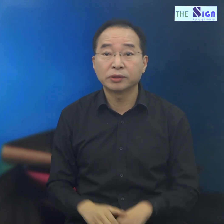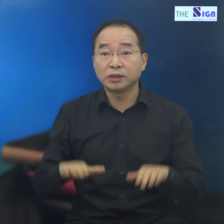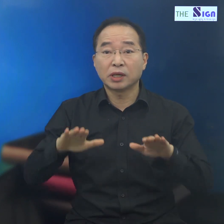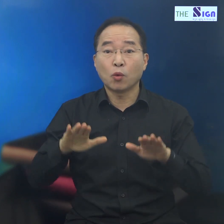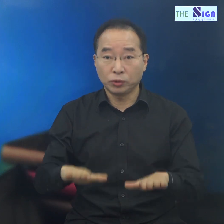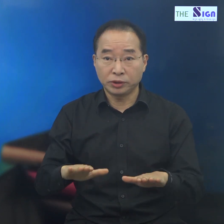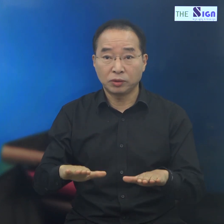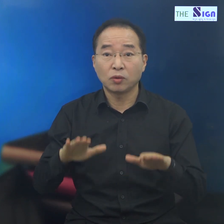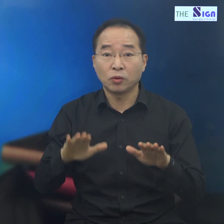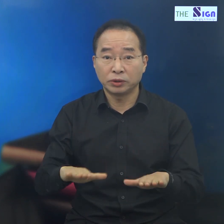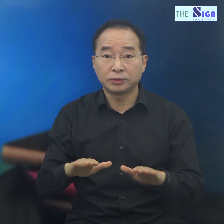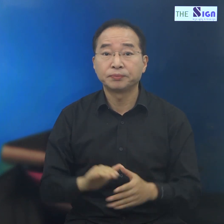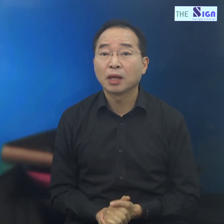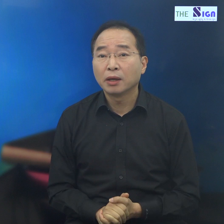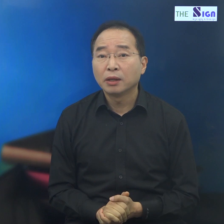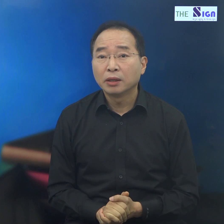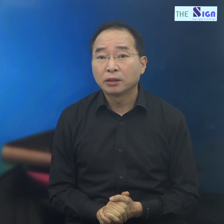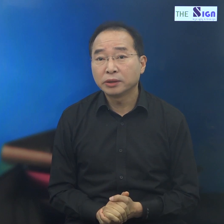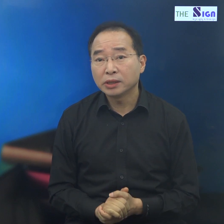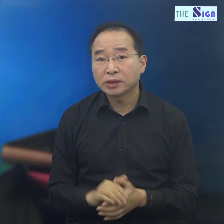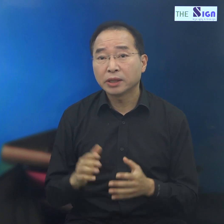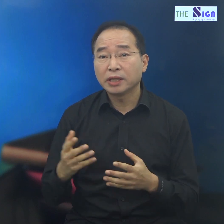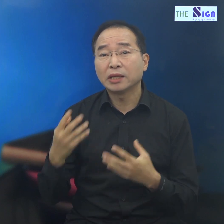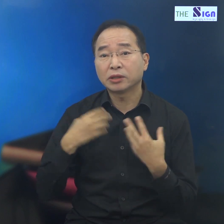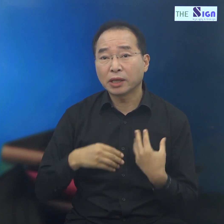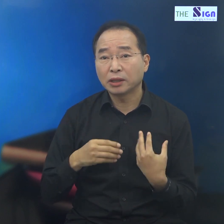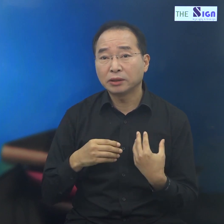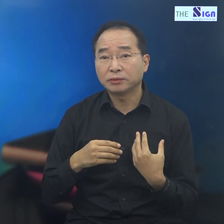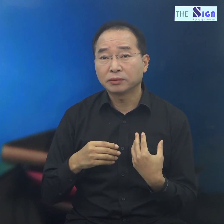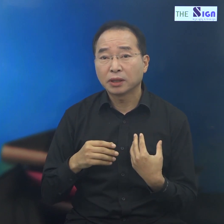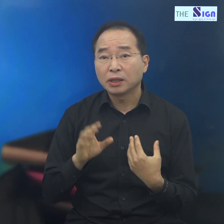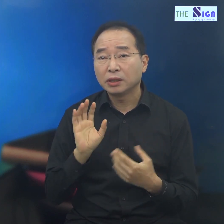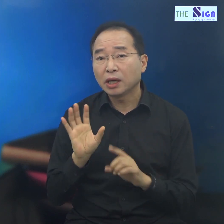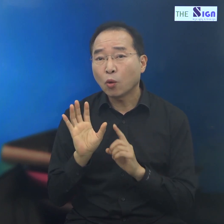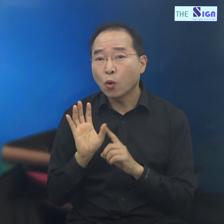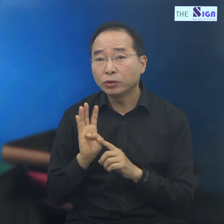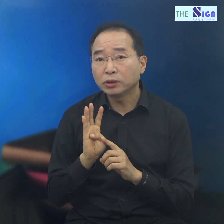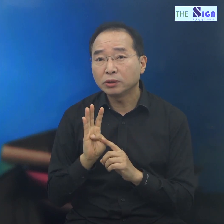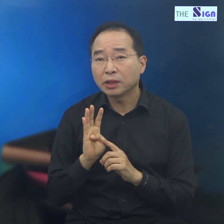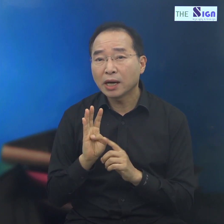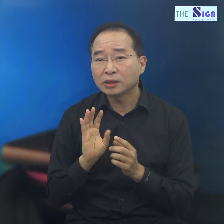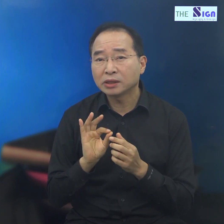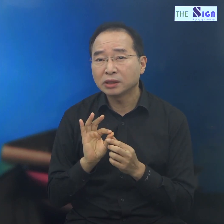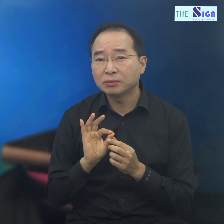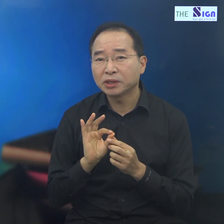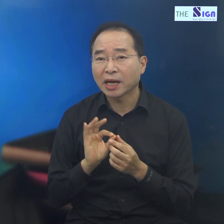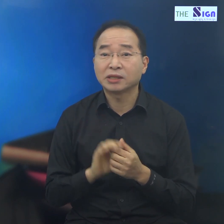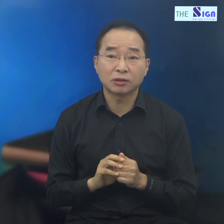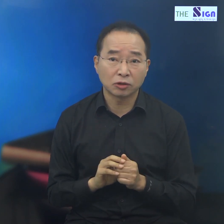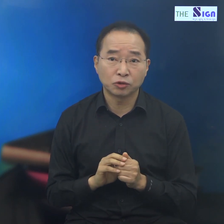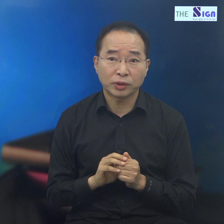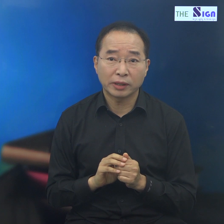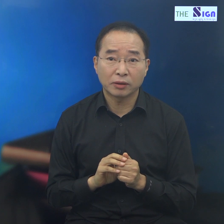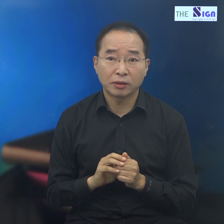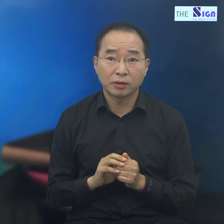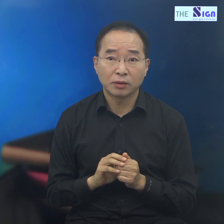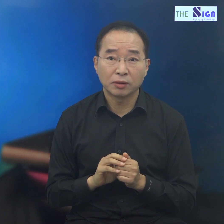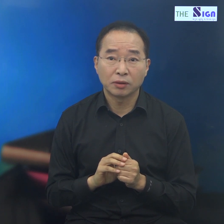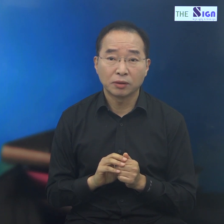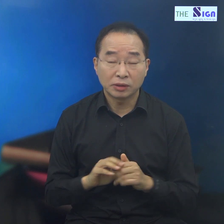이제 오늘. 그런데 이제 예전에는 이게 오늘과 지금을 같이 썼던 수어예요.